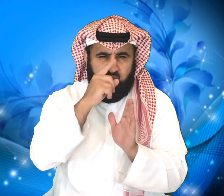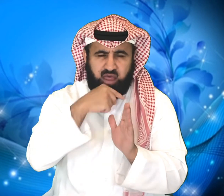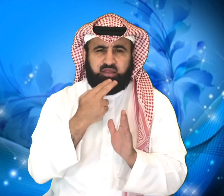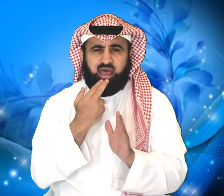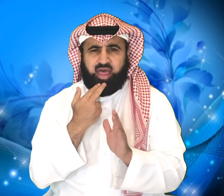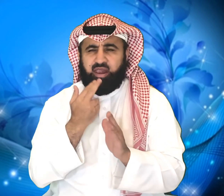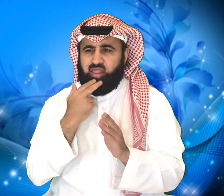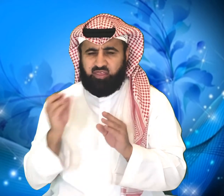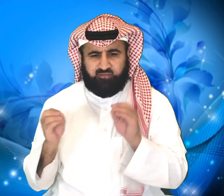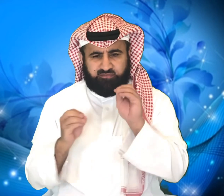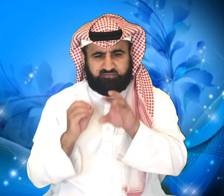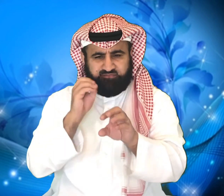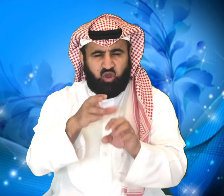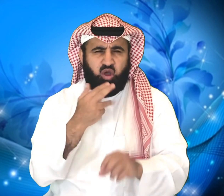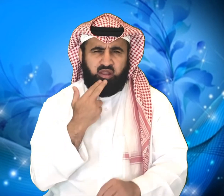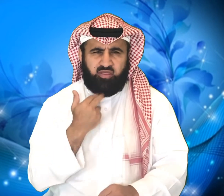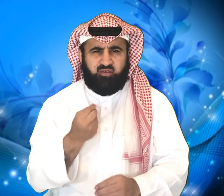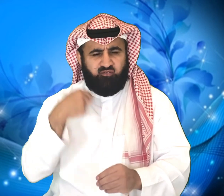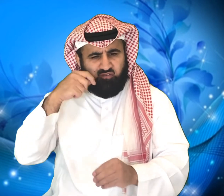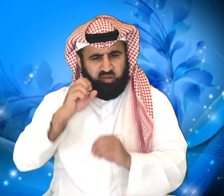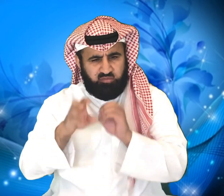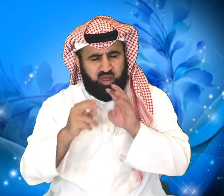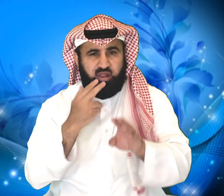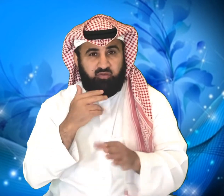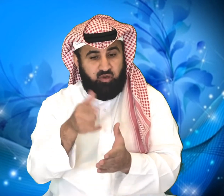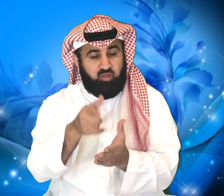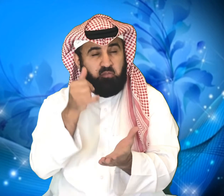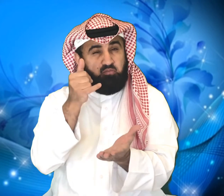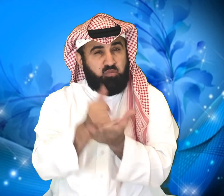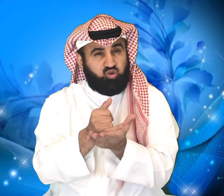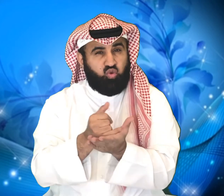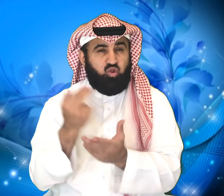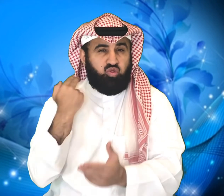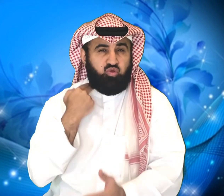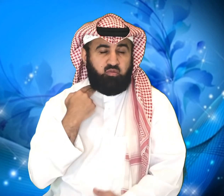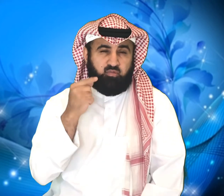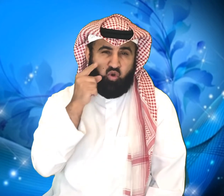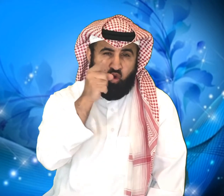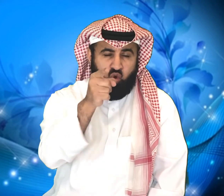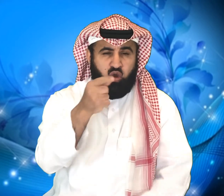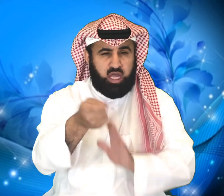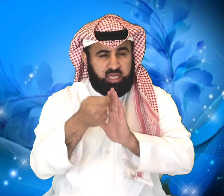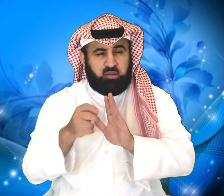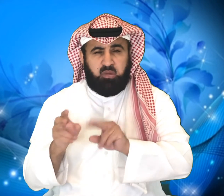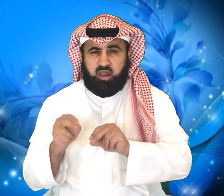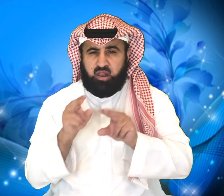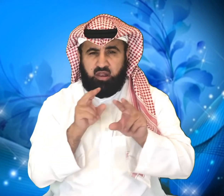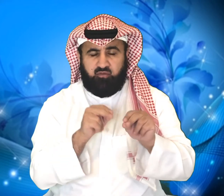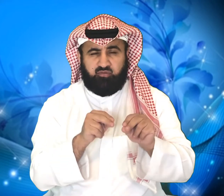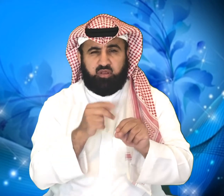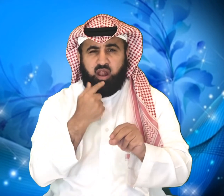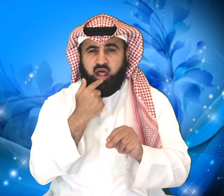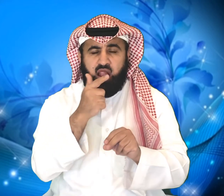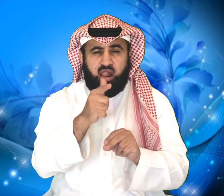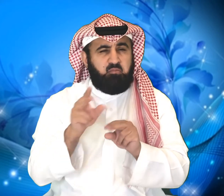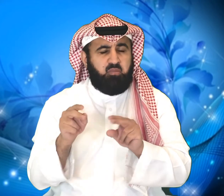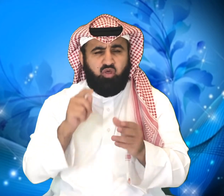ينقل إلا الطيب من القول، وأن يستشعر مسؤولية الكتابة والنقل كما يستشعر مسؤولية